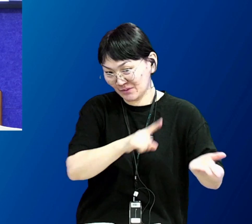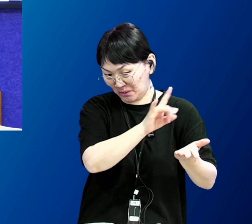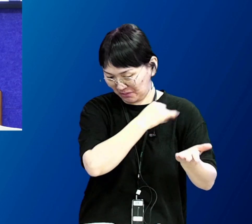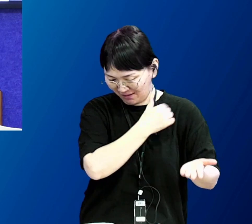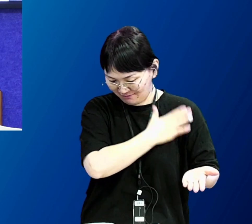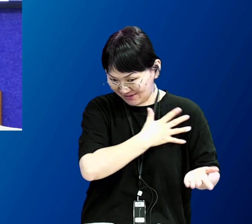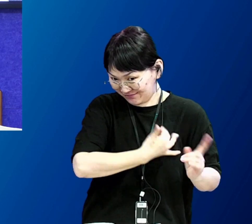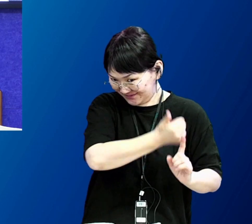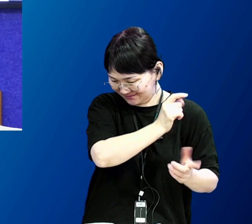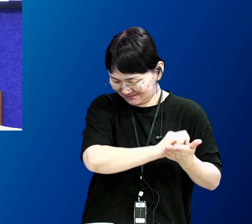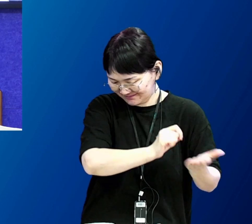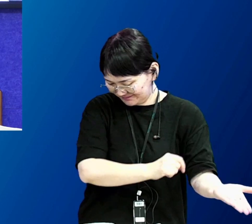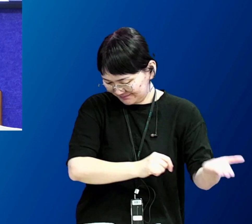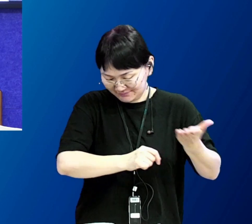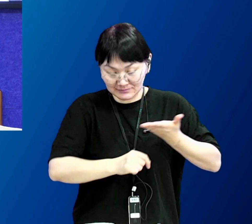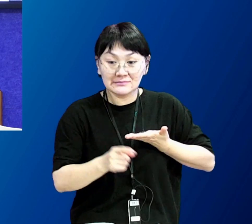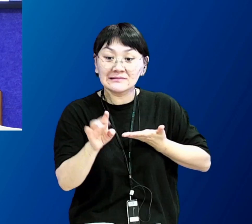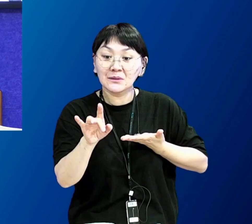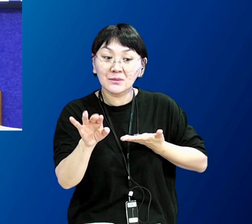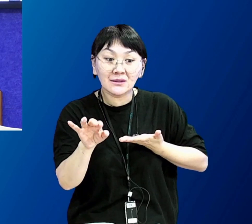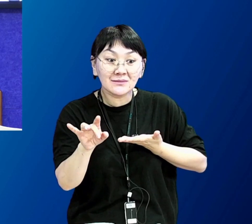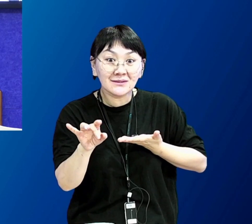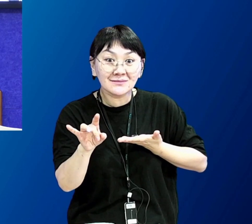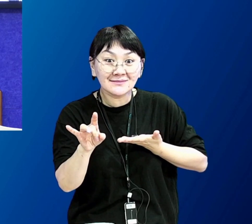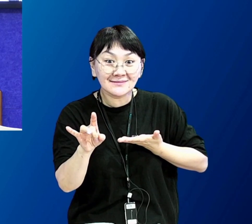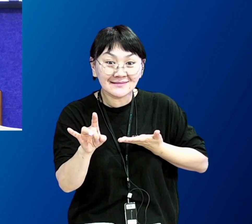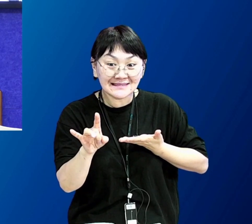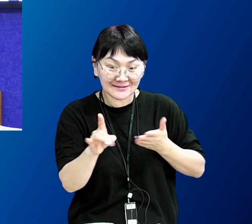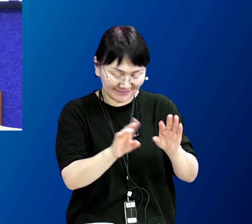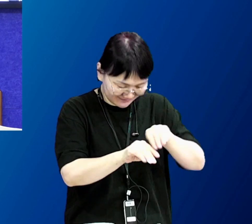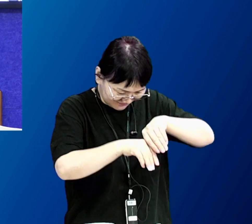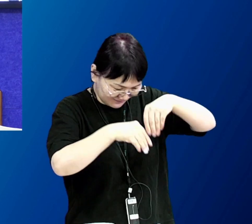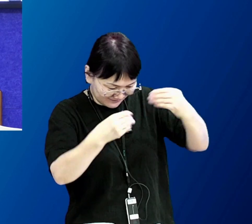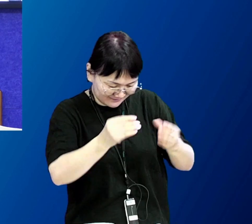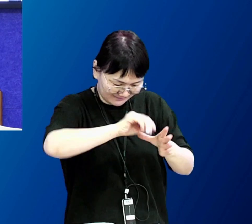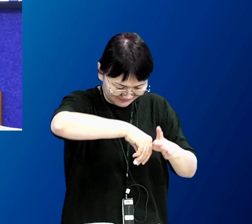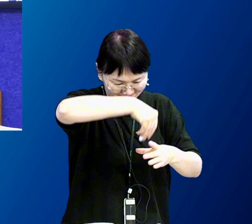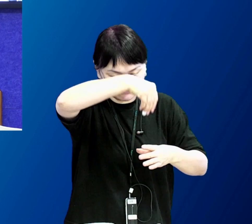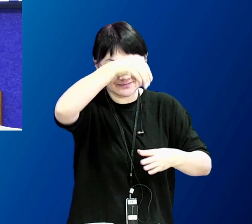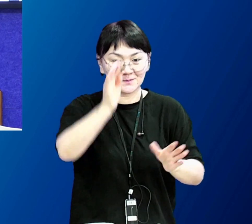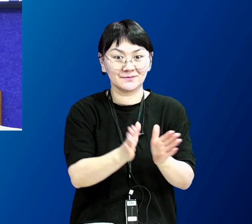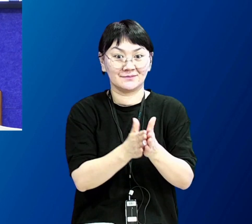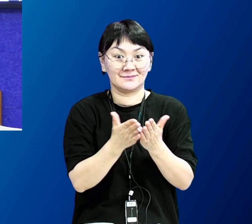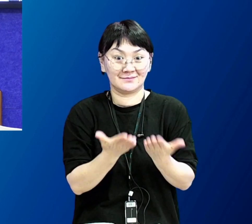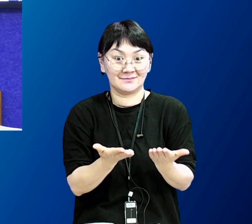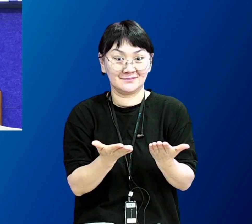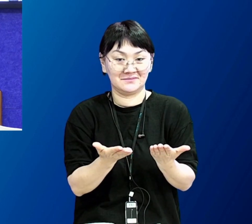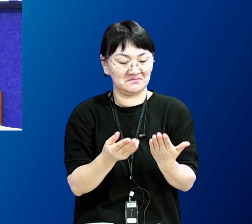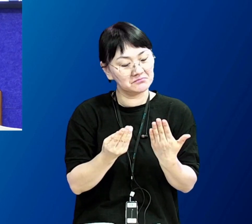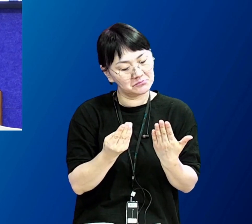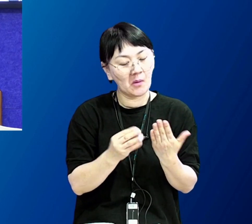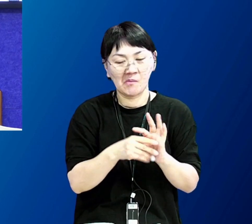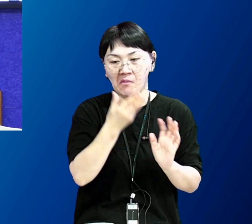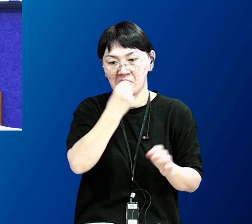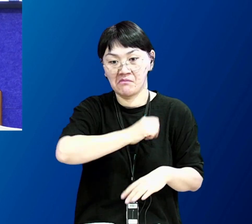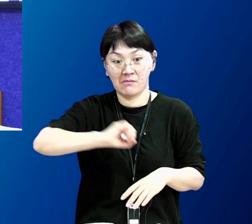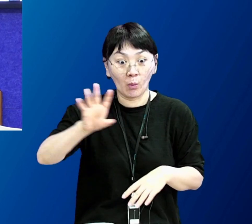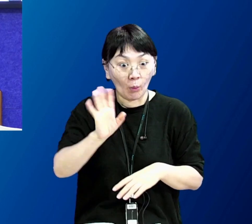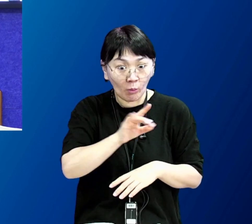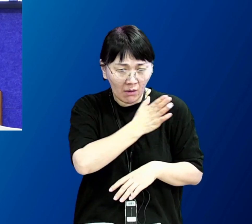вэ? Тэрийг гаргаж ирж уншлаа. Заац. Ингээд хайх